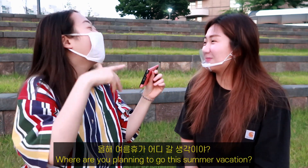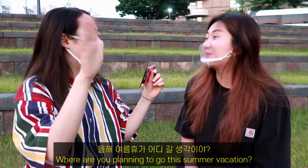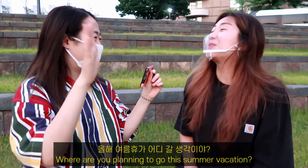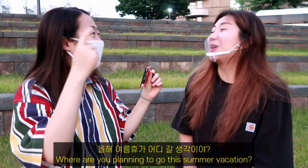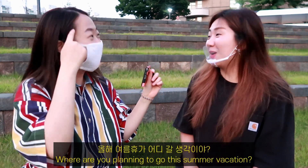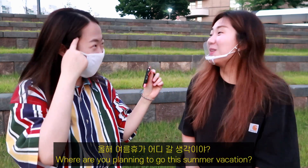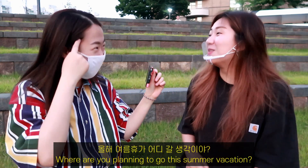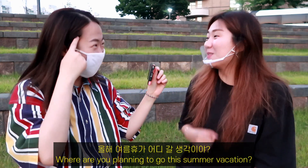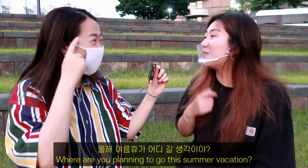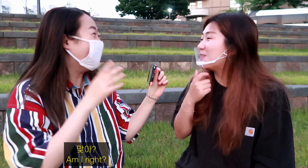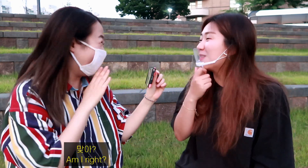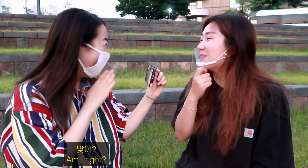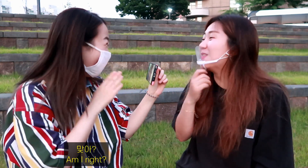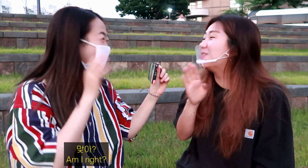갈 생각이야? 맞아? 맞아!